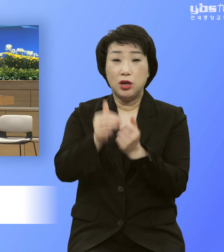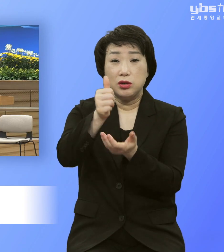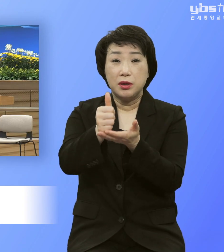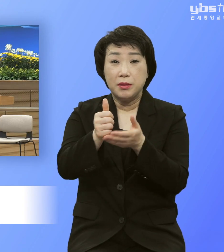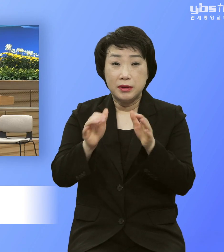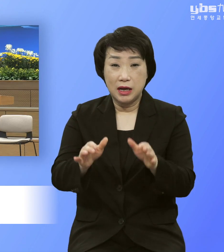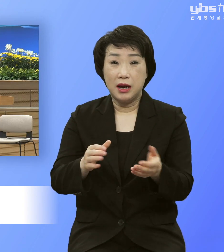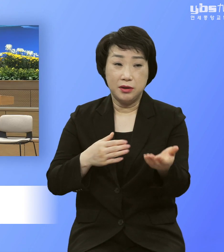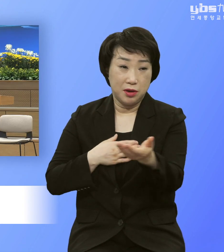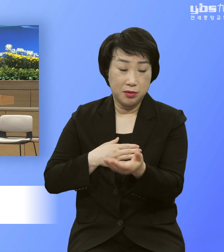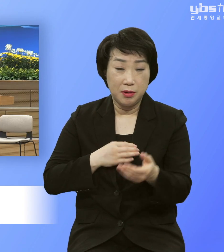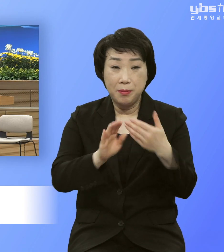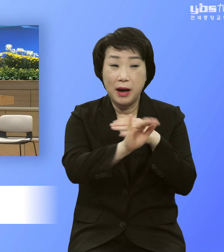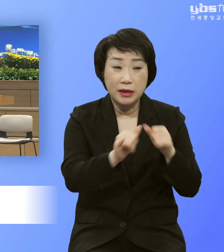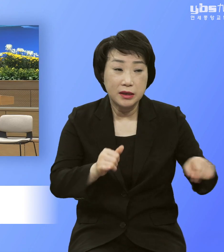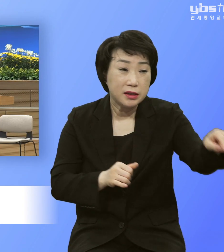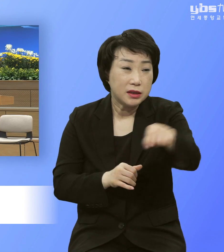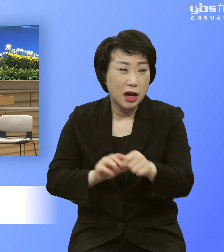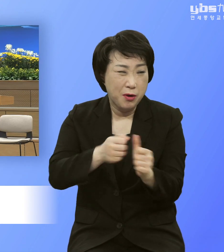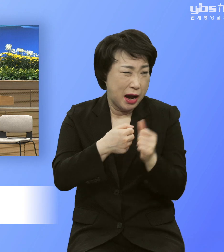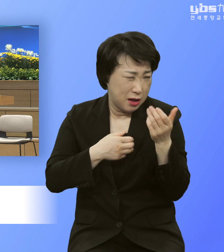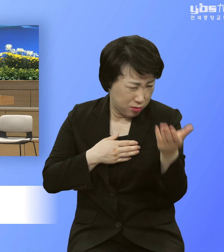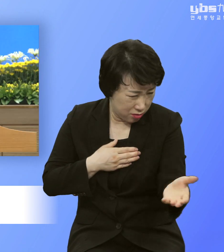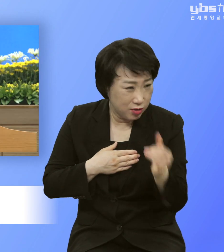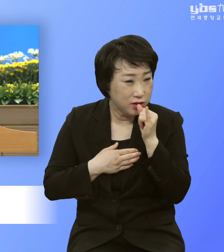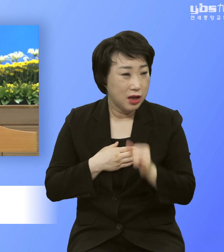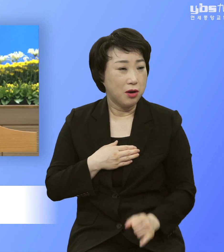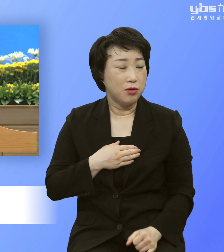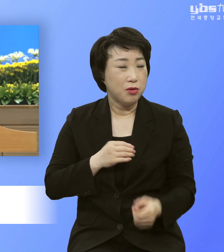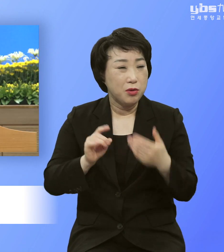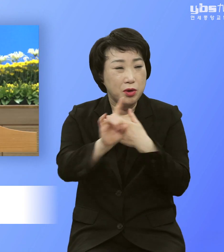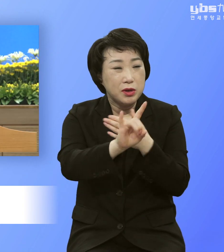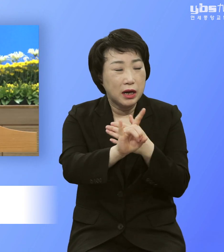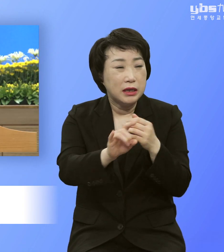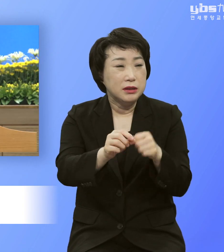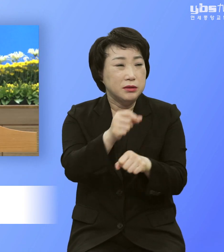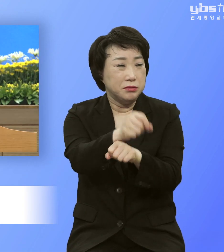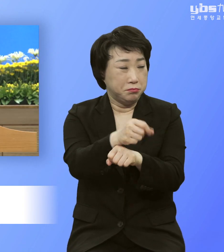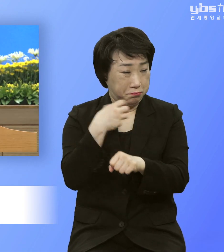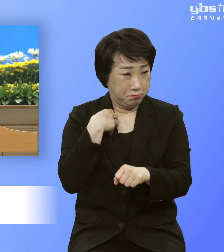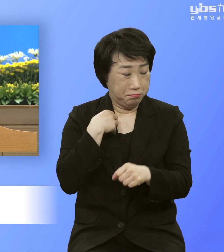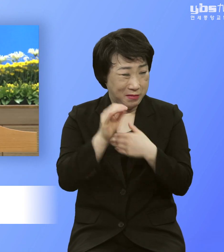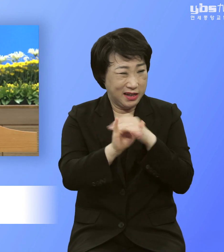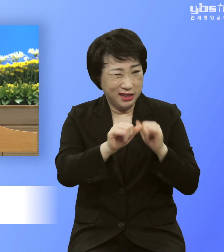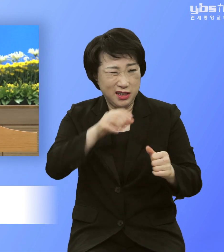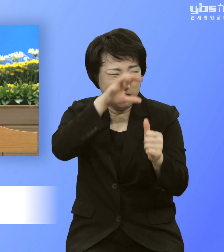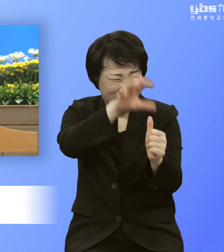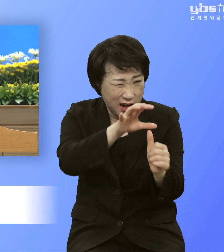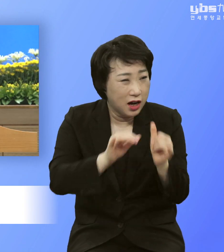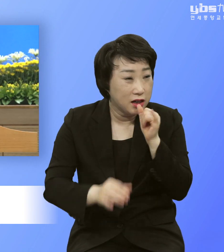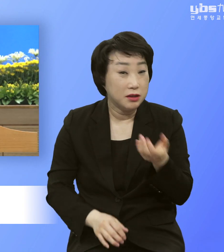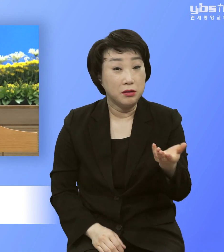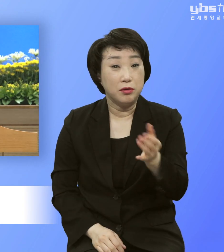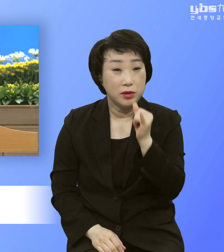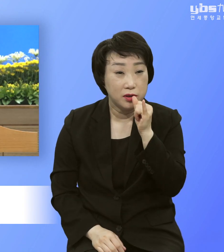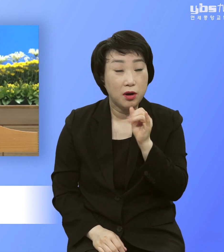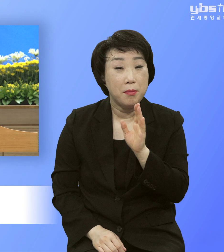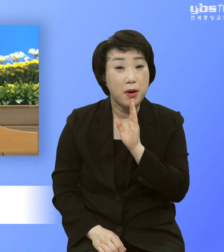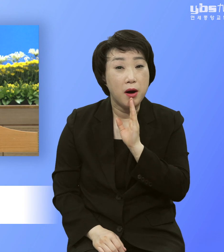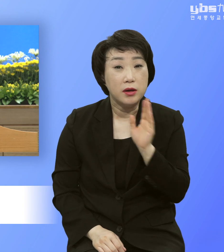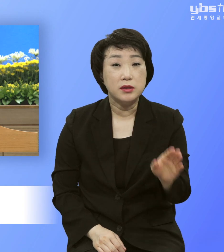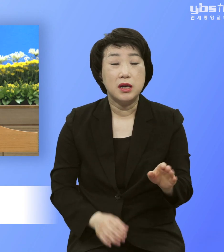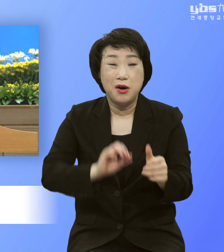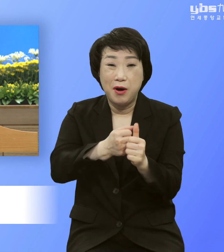예수님께서 보세요, 바리새인들에게 화 있을진저 외식하는 서기관과 바리새인들이여. 진짜